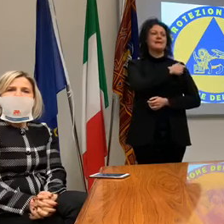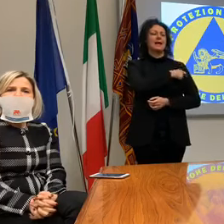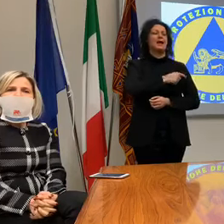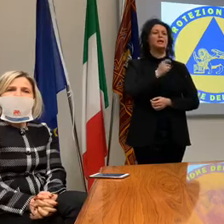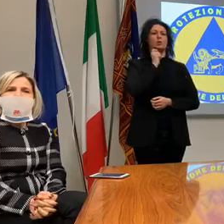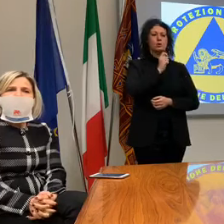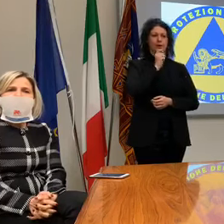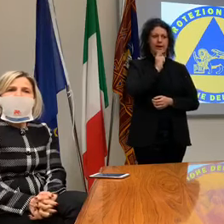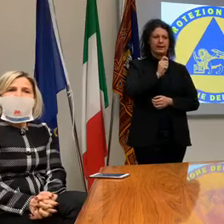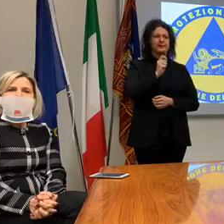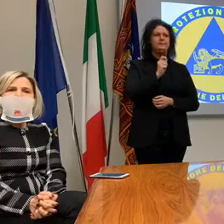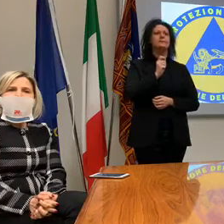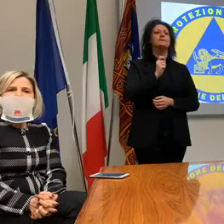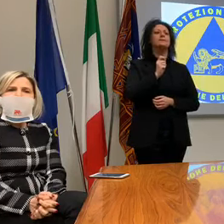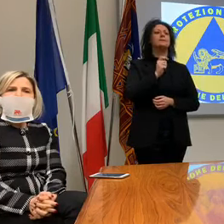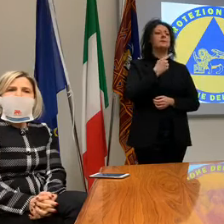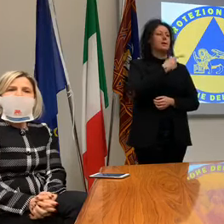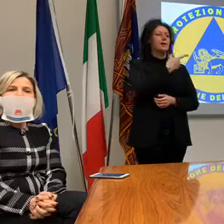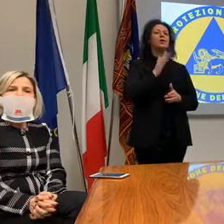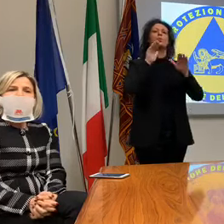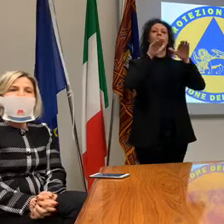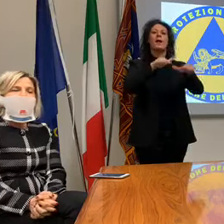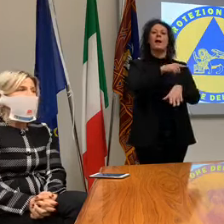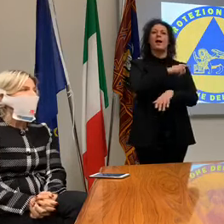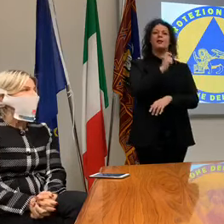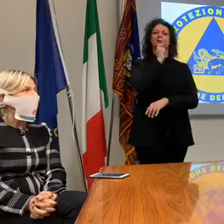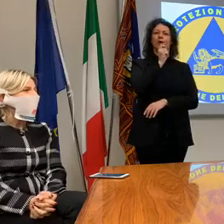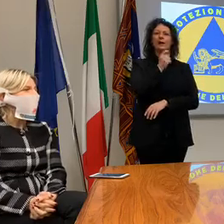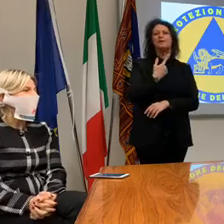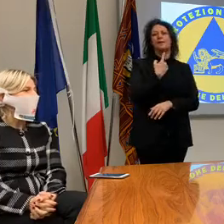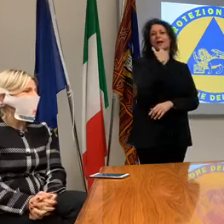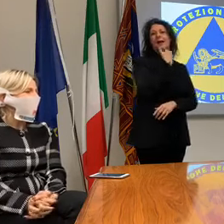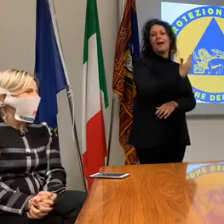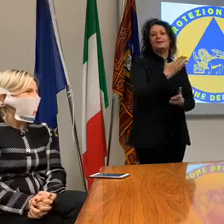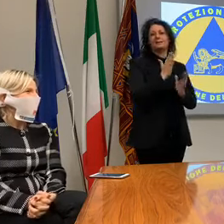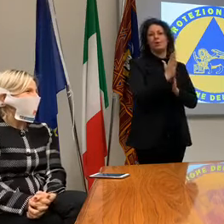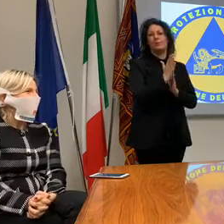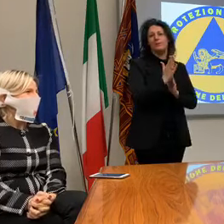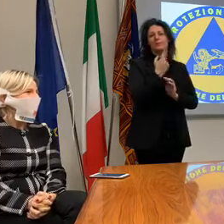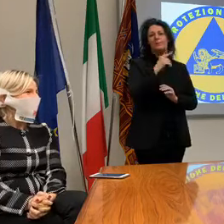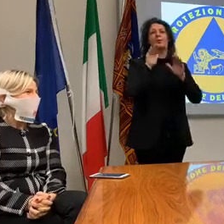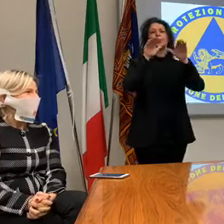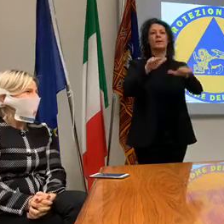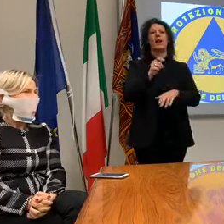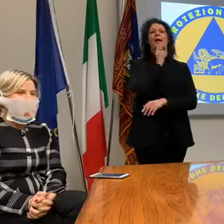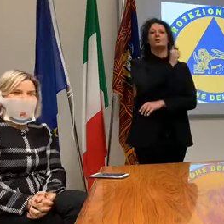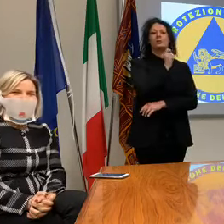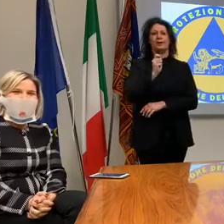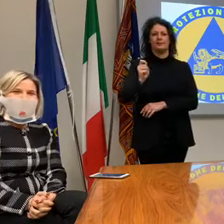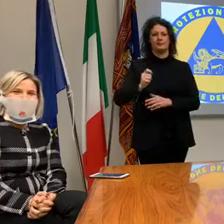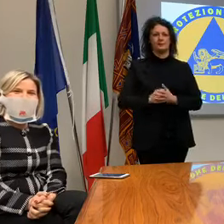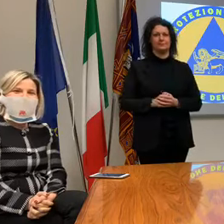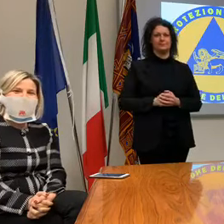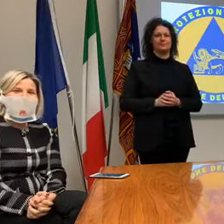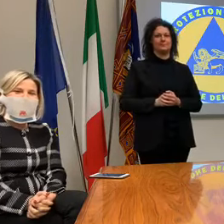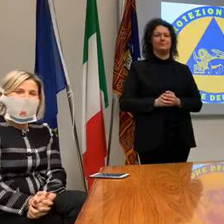sul fronte dei movimenti. Prego, grazie. Bene, noi siamo sempre dalla parte dei